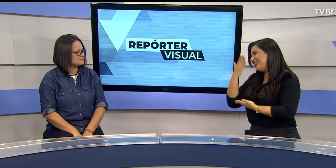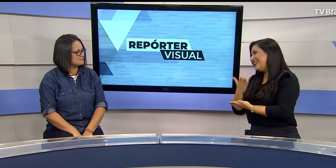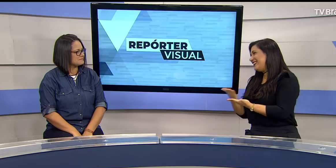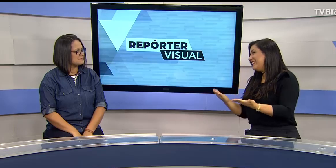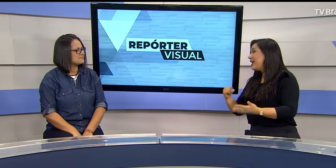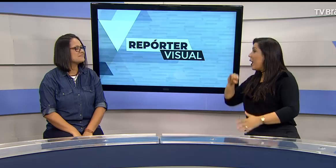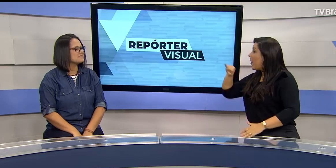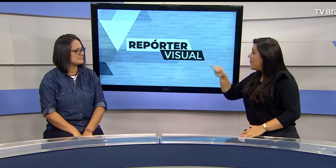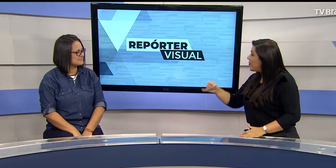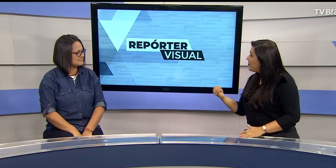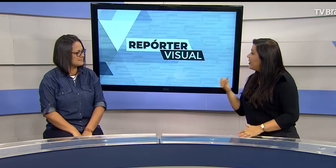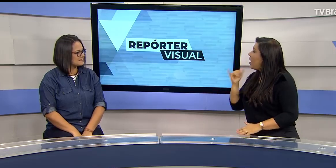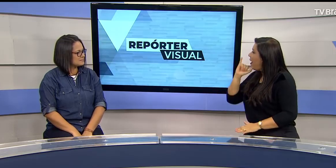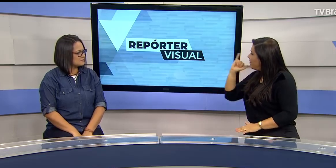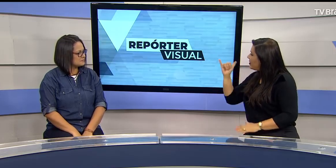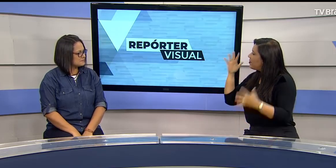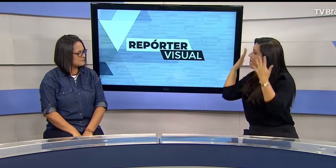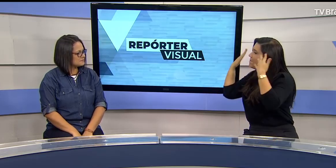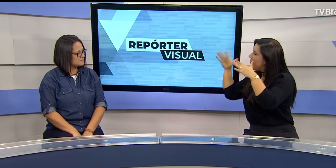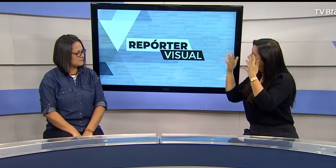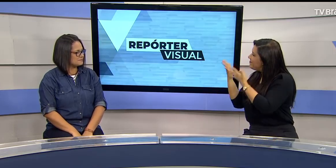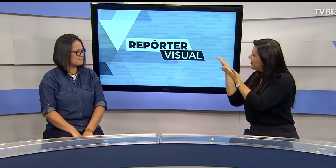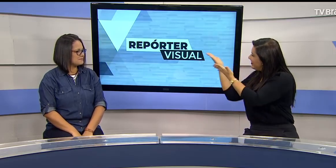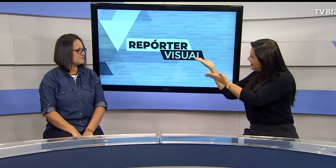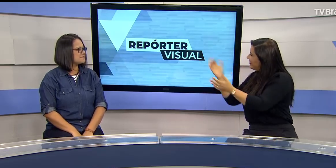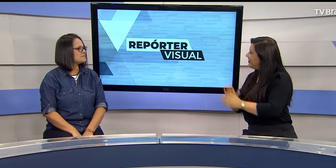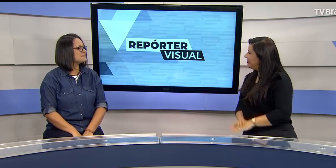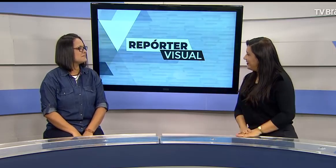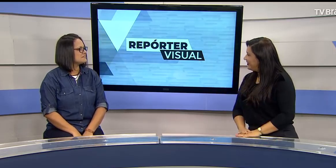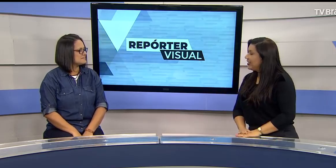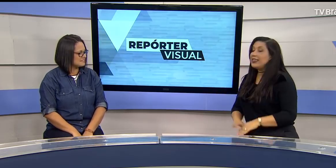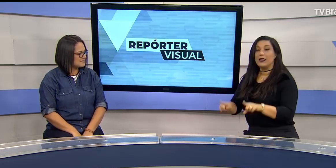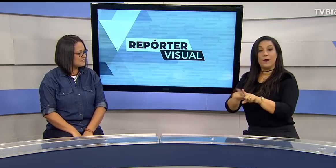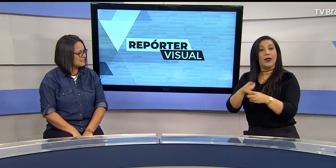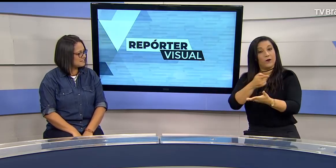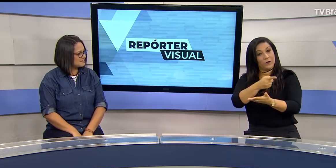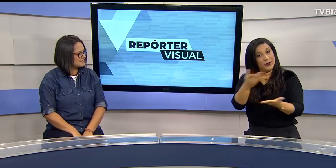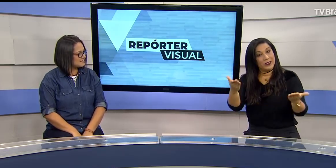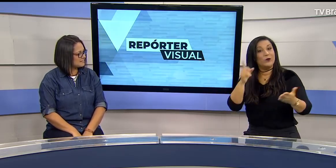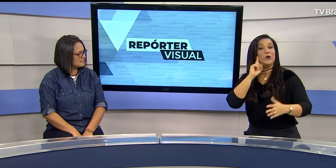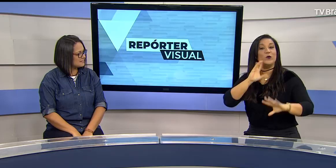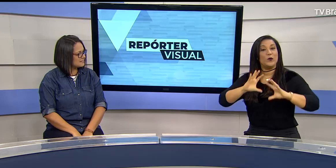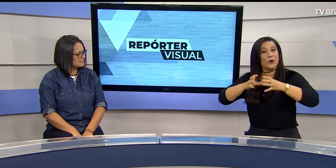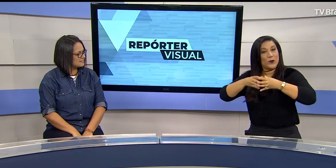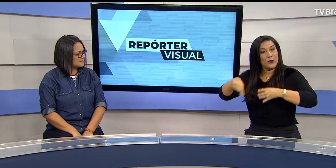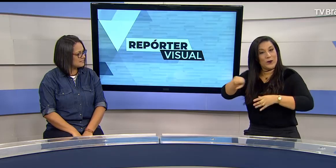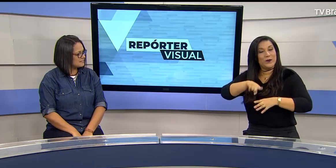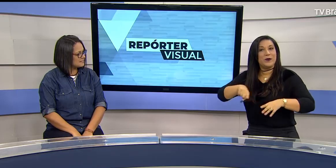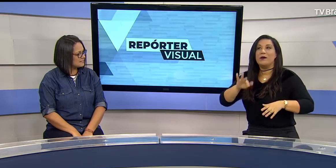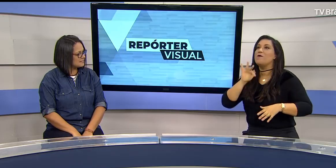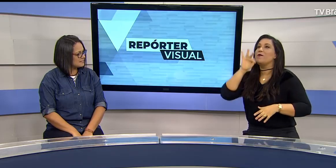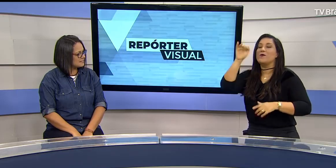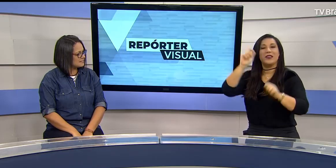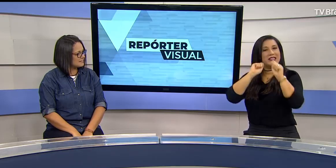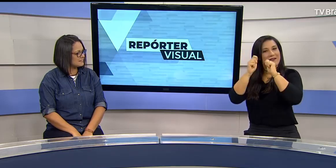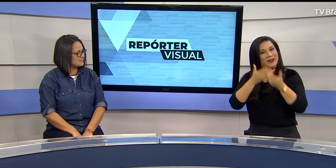Repórter Visual. Aproveitamos para parabenizar e colocar o jornal à disposição de todos que querem contribuir com a comunidade surda.